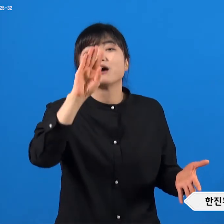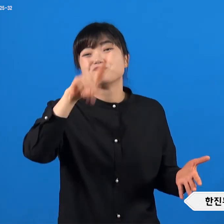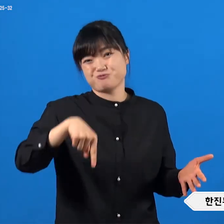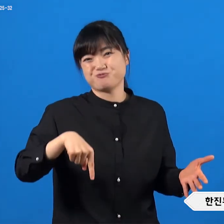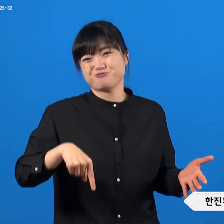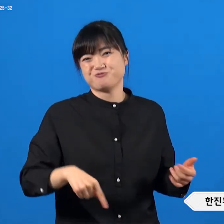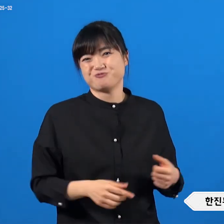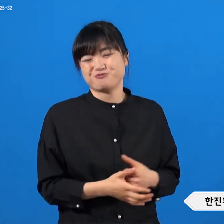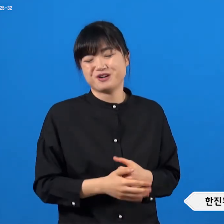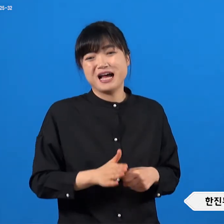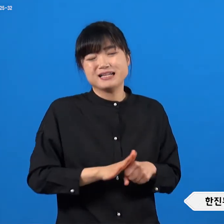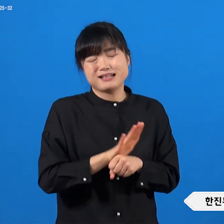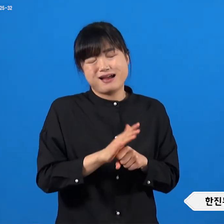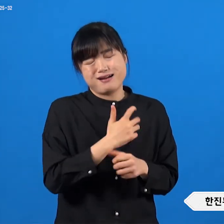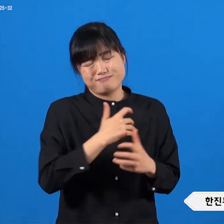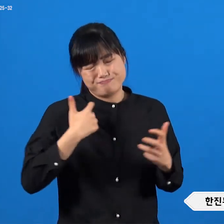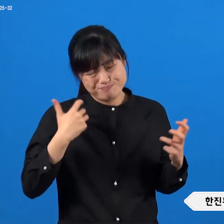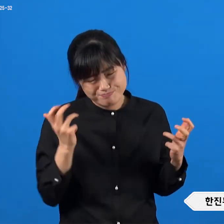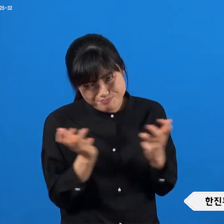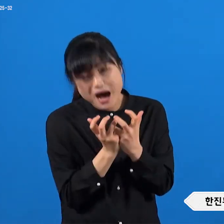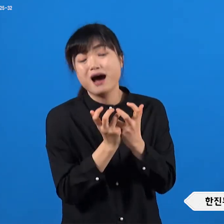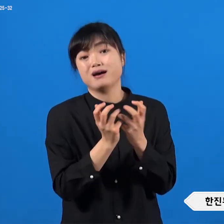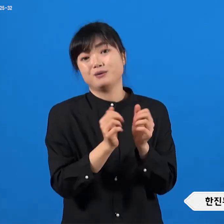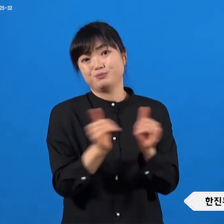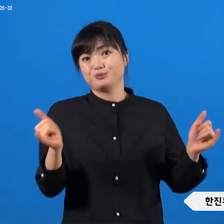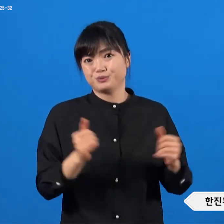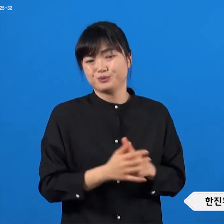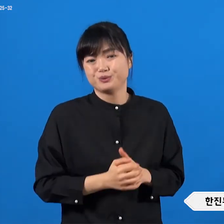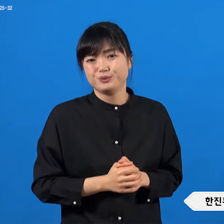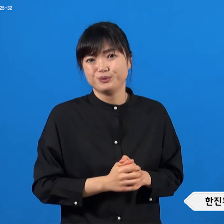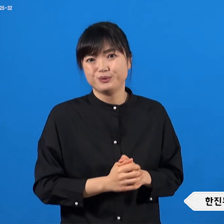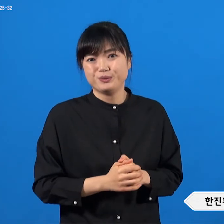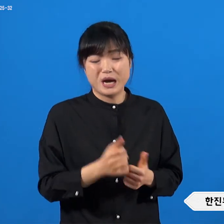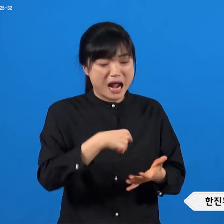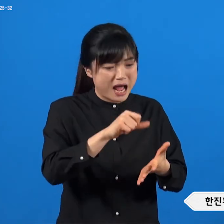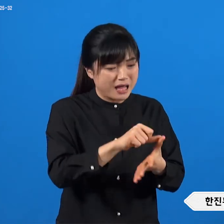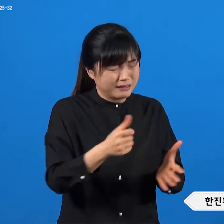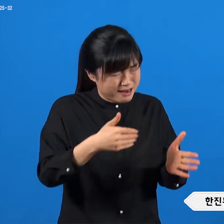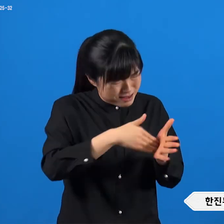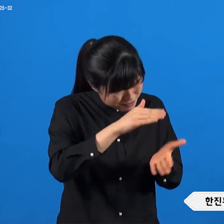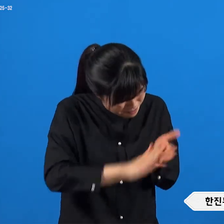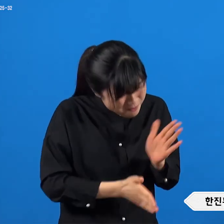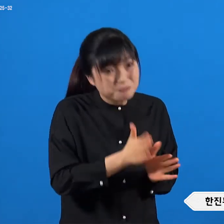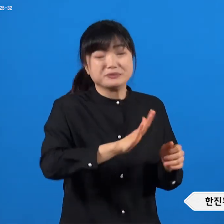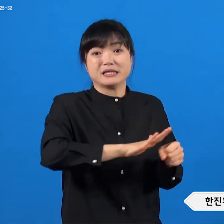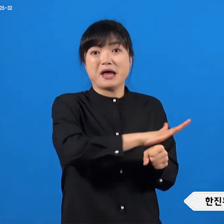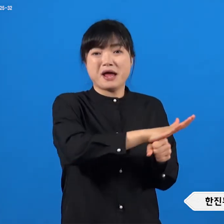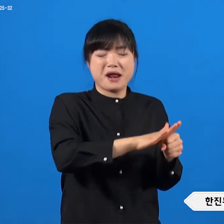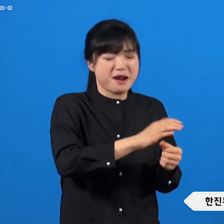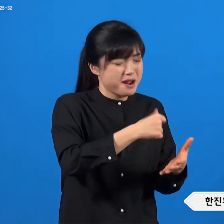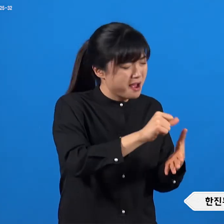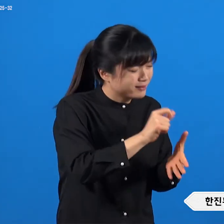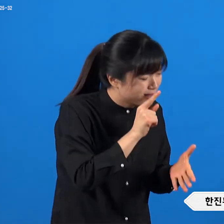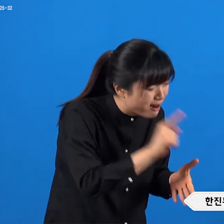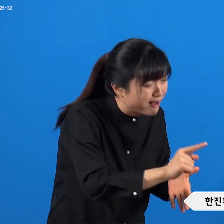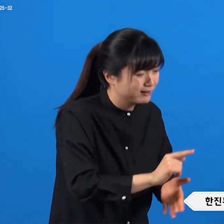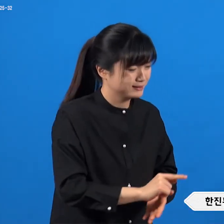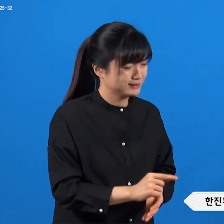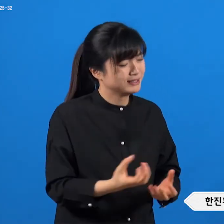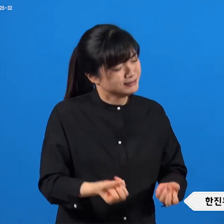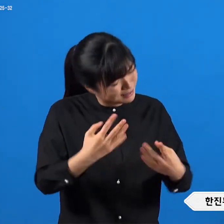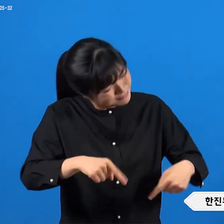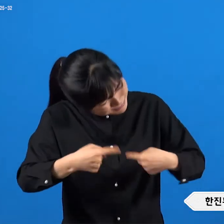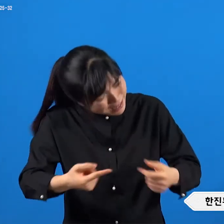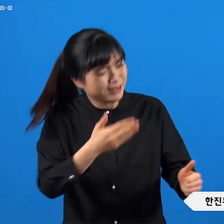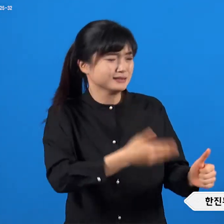탕부이십니다. 사랑이 헤프신 분이십니다. 아들을 한없이 사랑하면서 아가 잔치